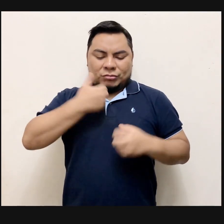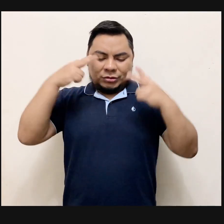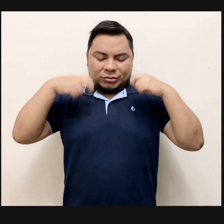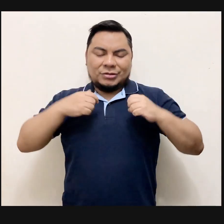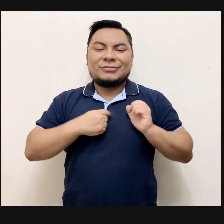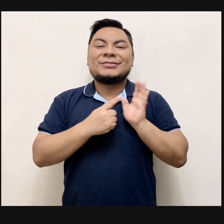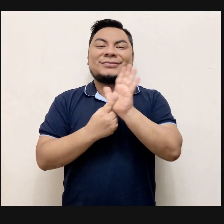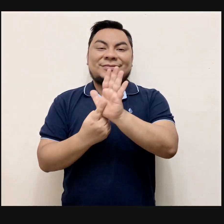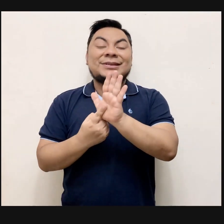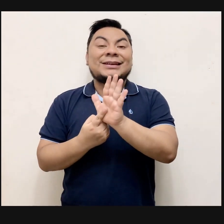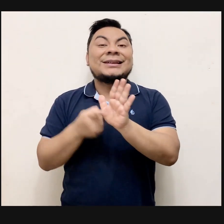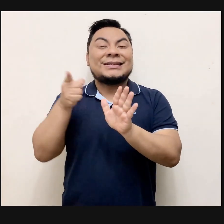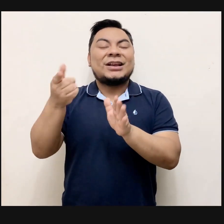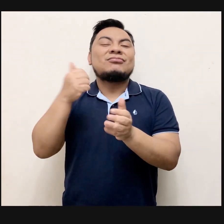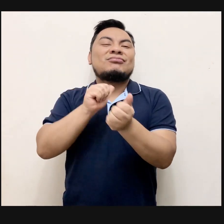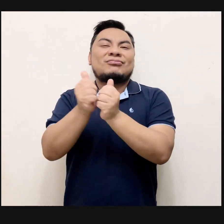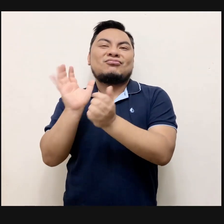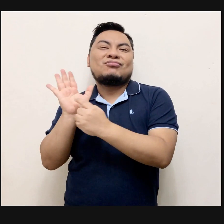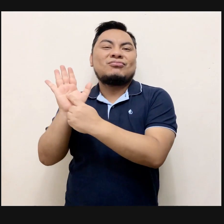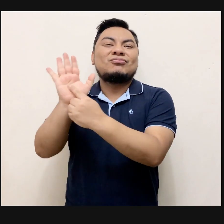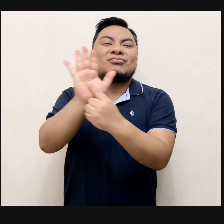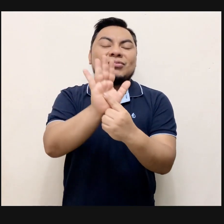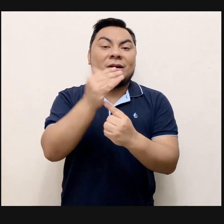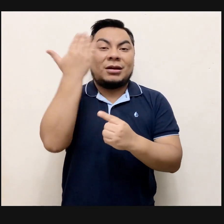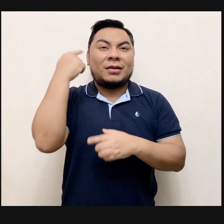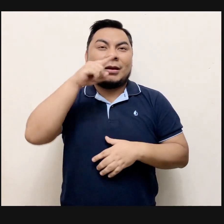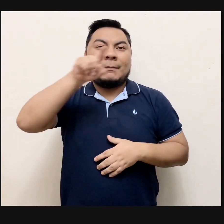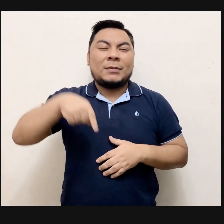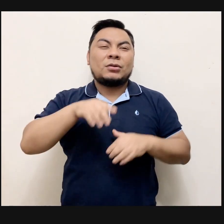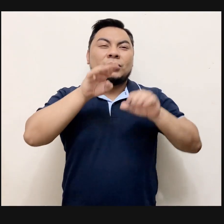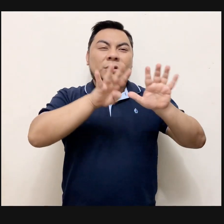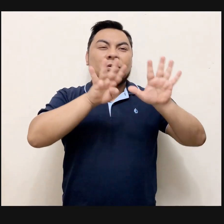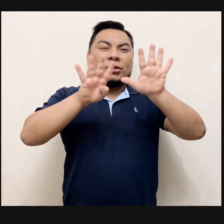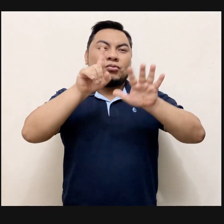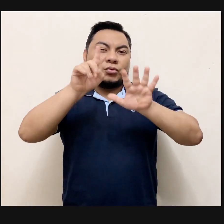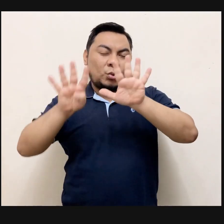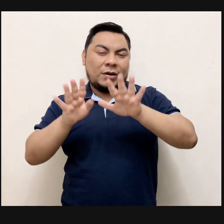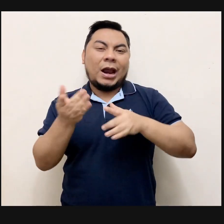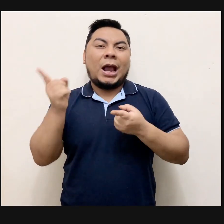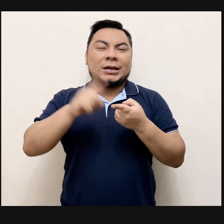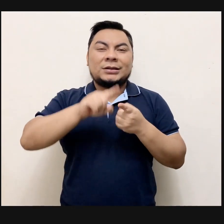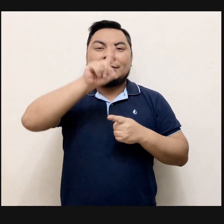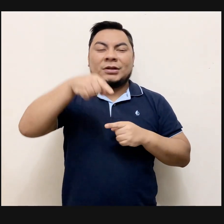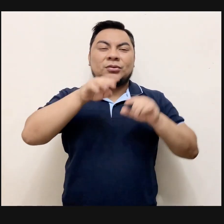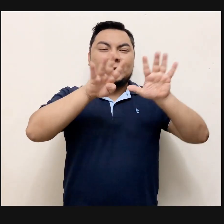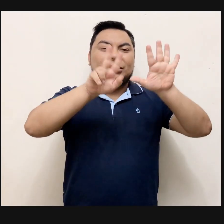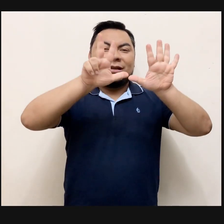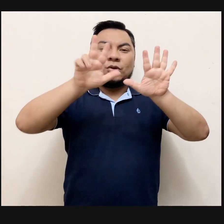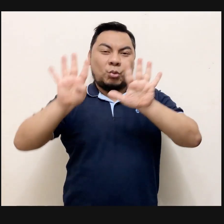musa, pintoras latinoamericanas de entreguerras, de 1919 a